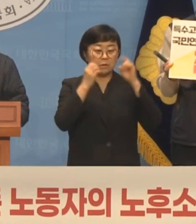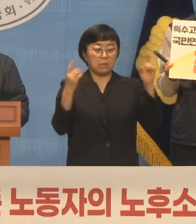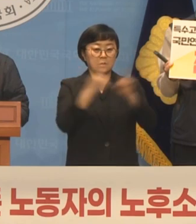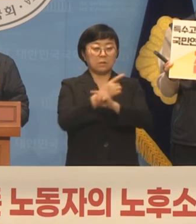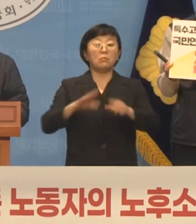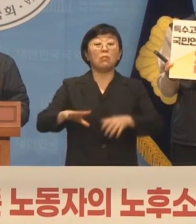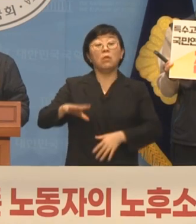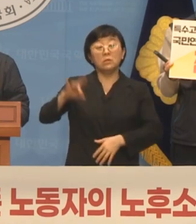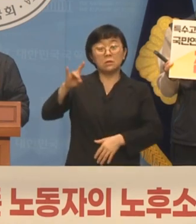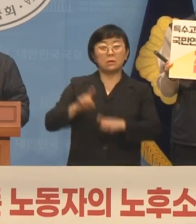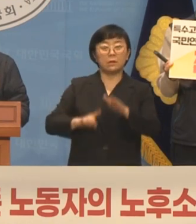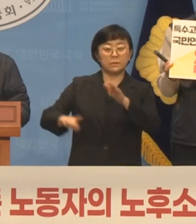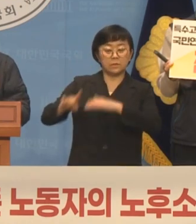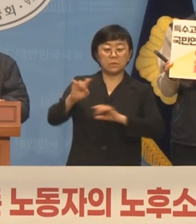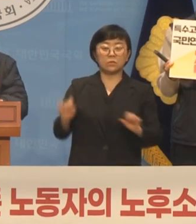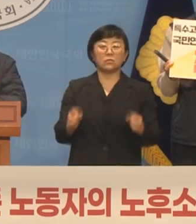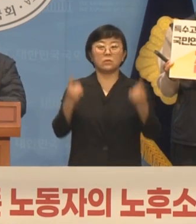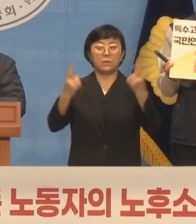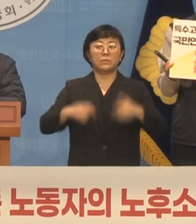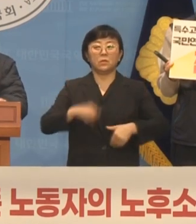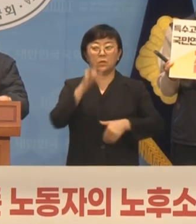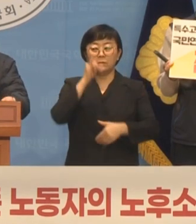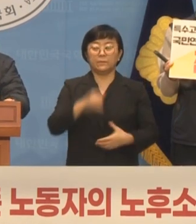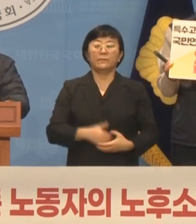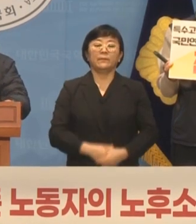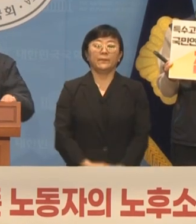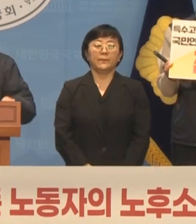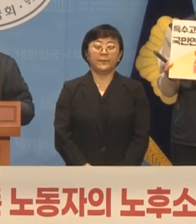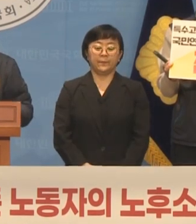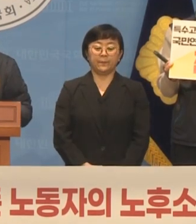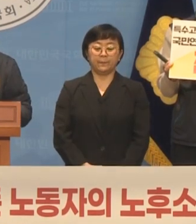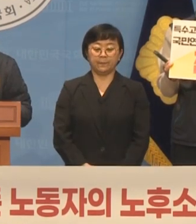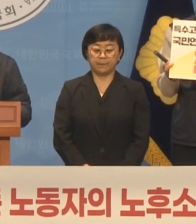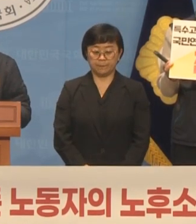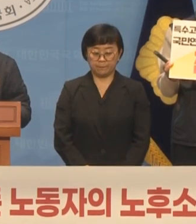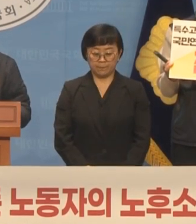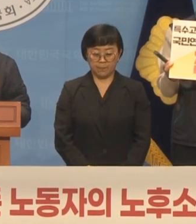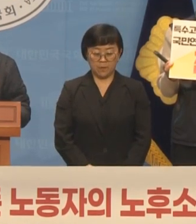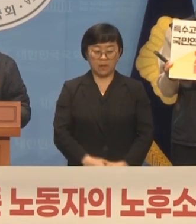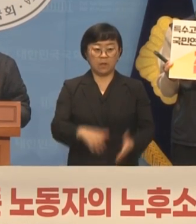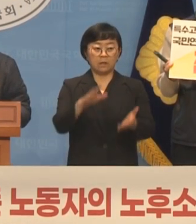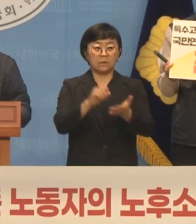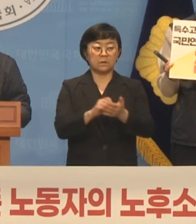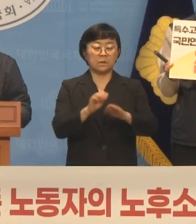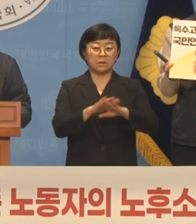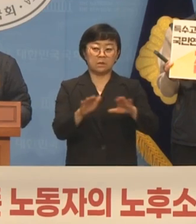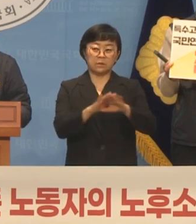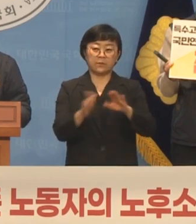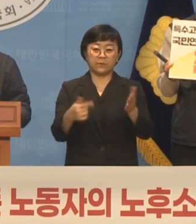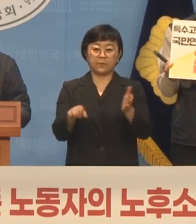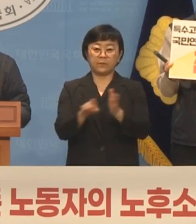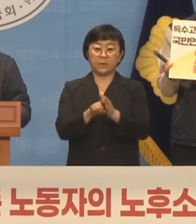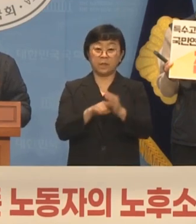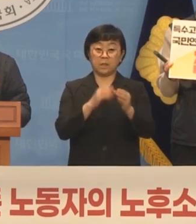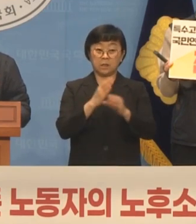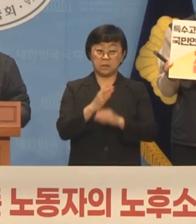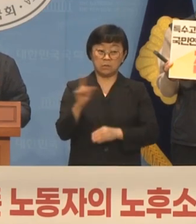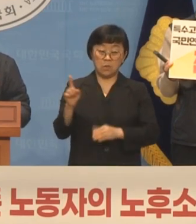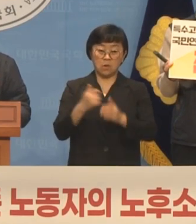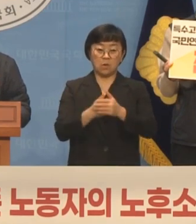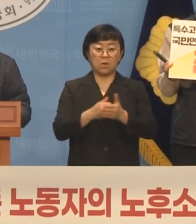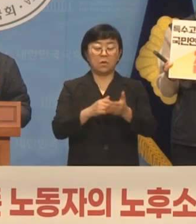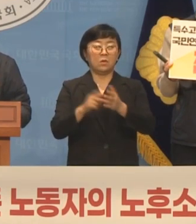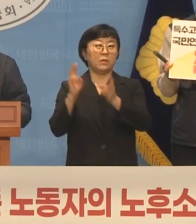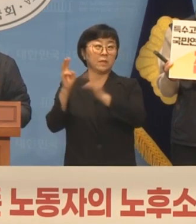선제적으로 또는 동시에 이루어져야 하는 과제입니다. 이 과제를 해결하는 데 있어 핵심은